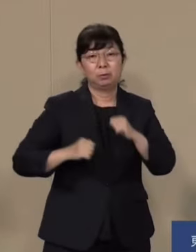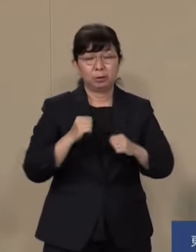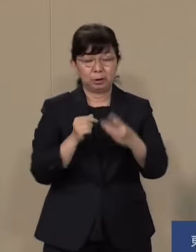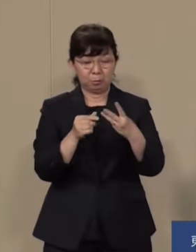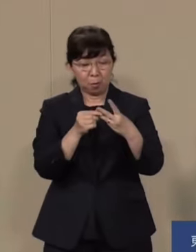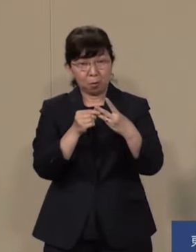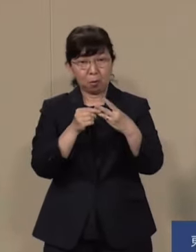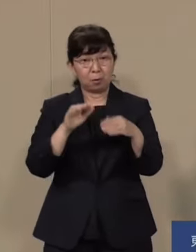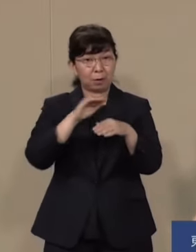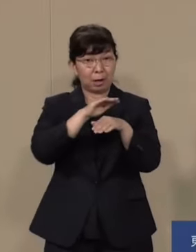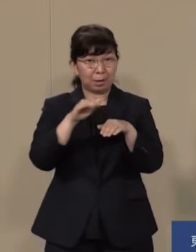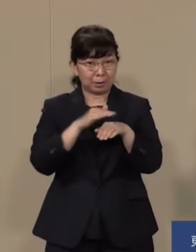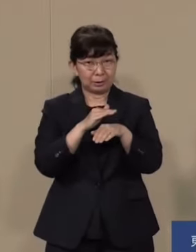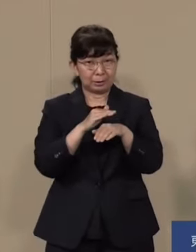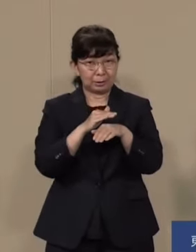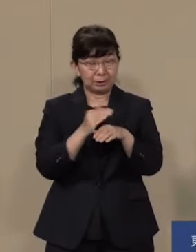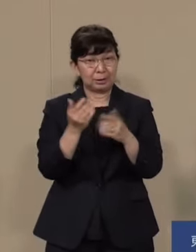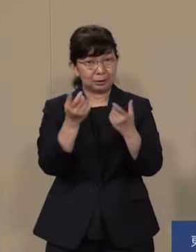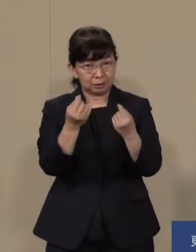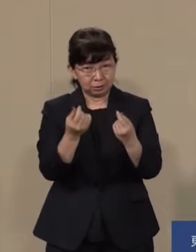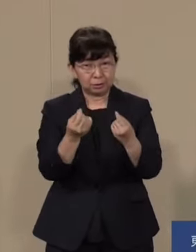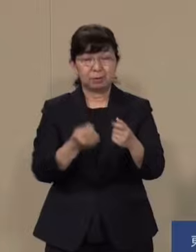も可愛いんじゃ